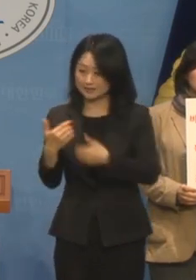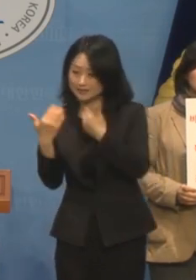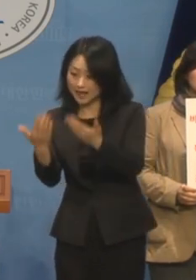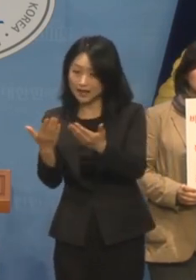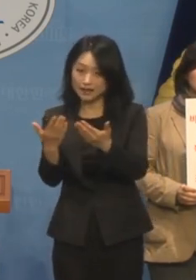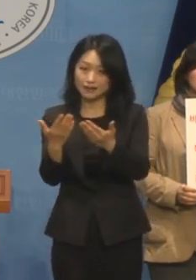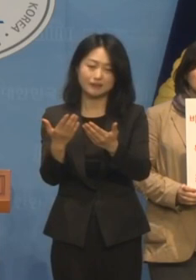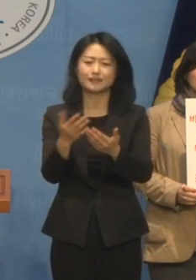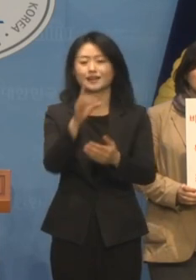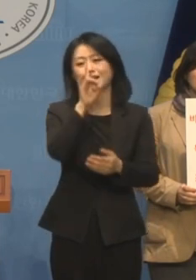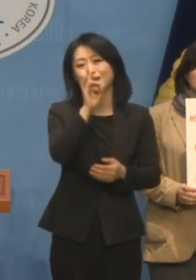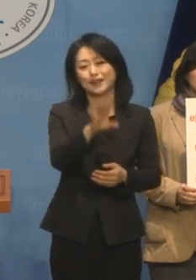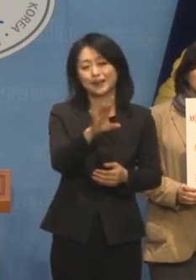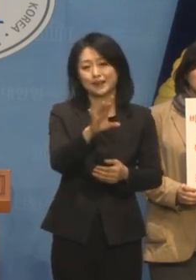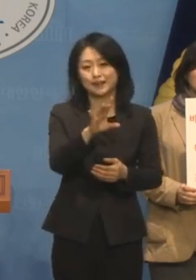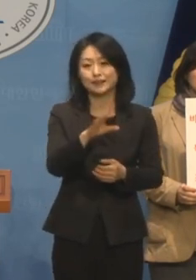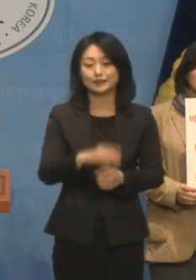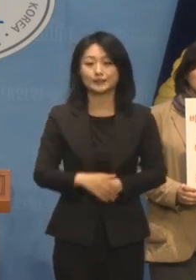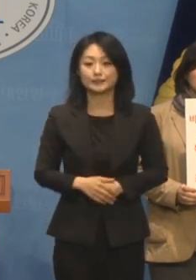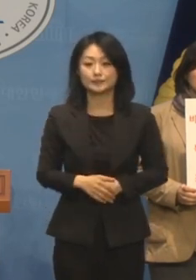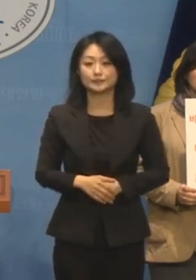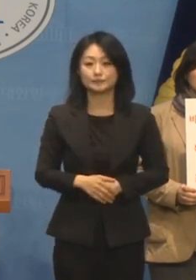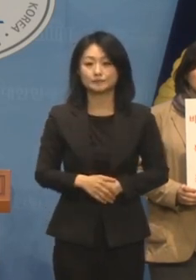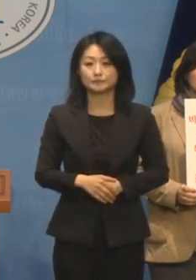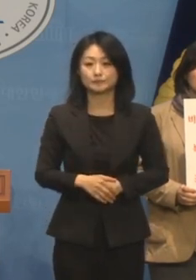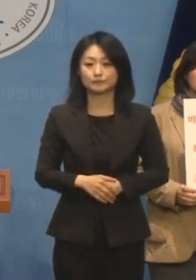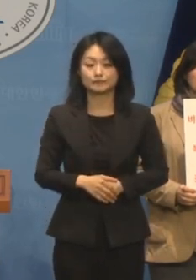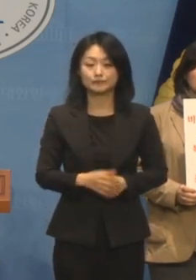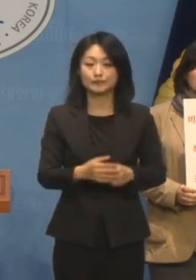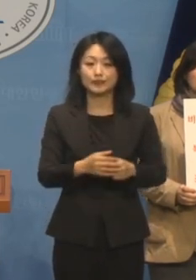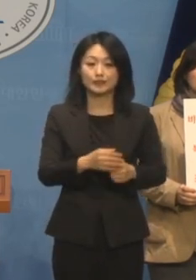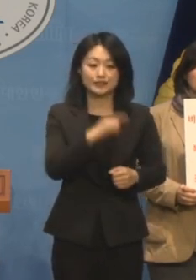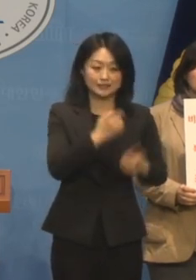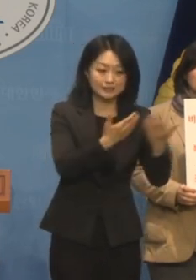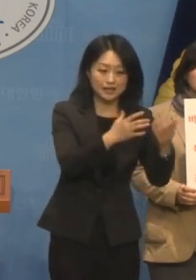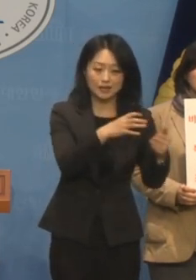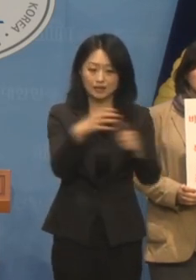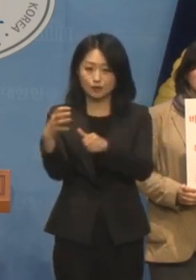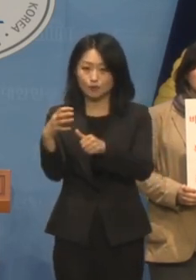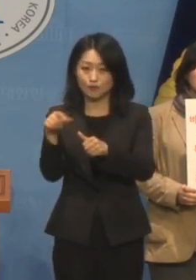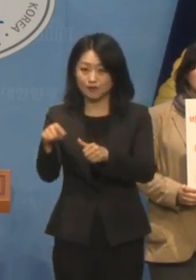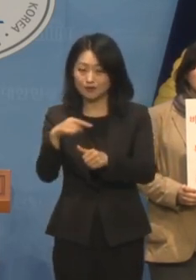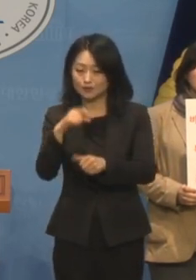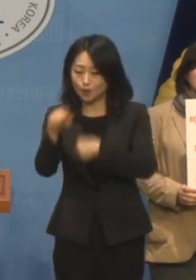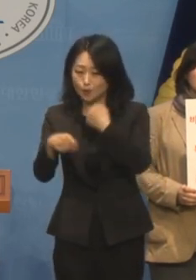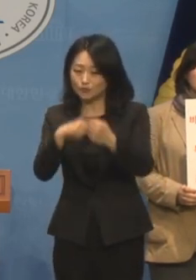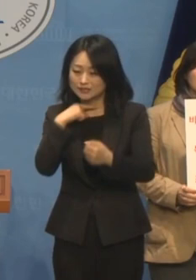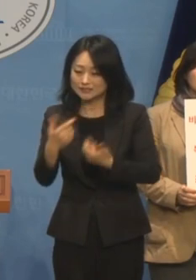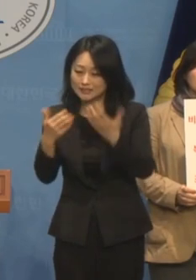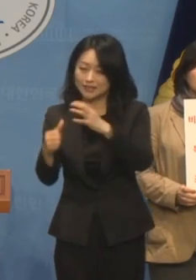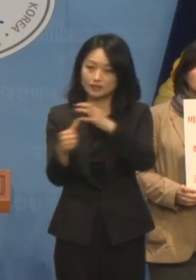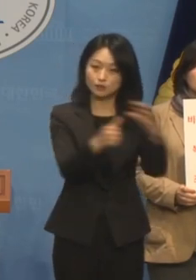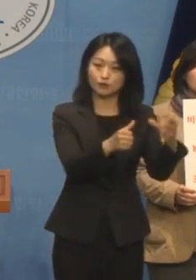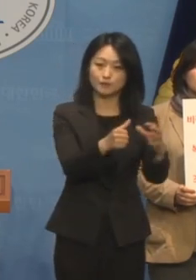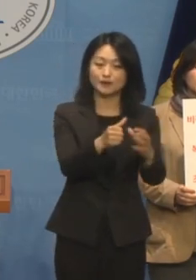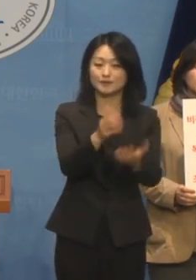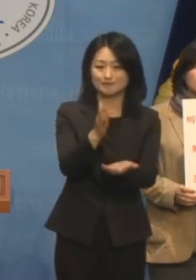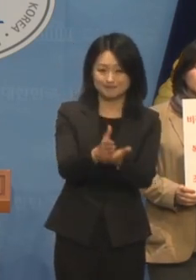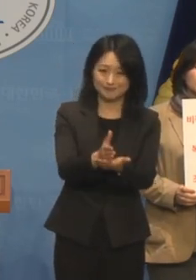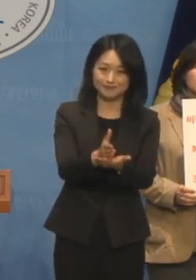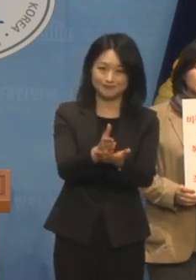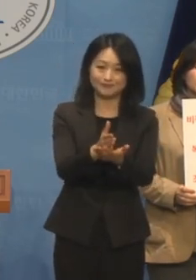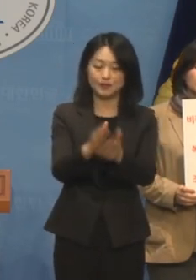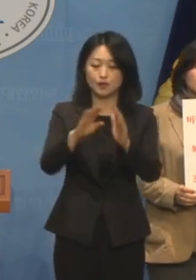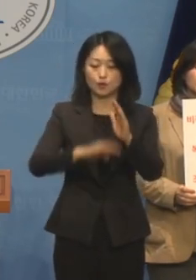한쪽의 부족함을 채워서는 안 될 것입니다. 앞으로 이러한 문제들이 계속해서 공론화되고 그리고 좋은 방법을